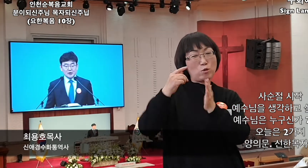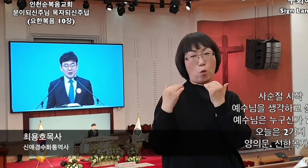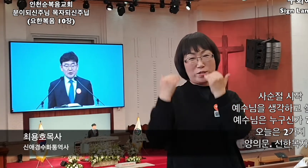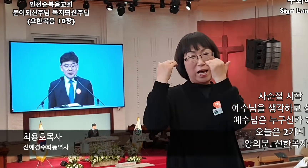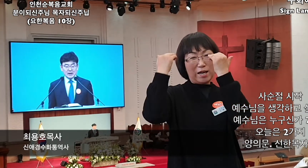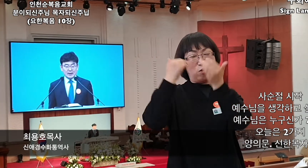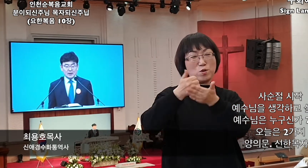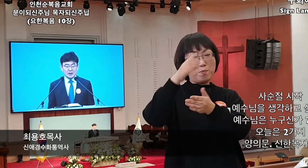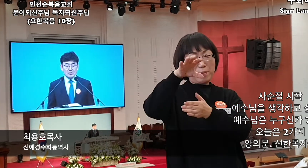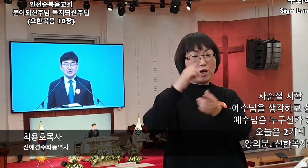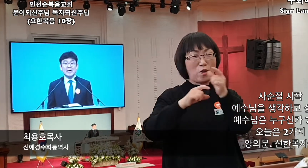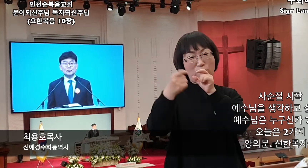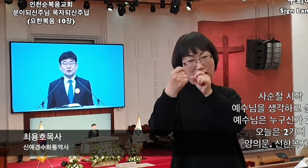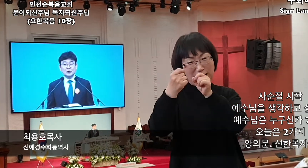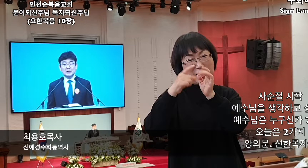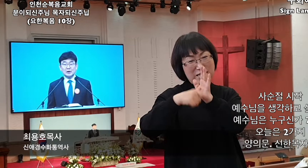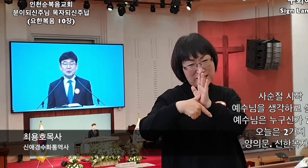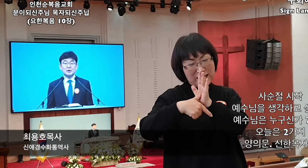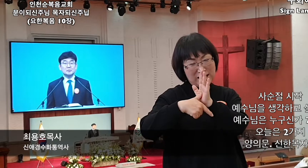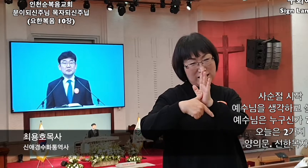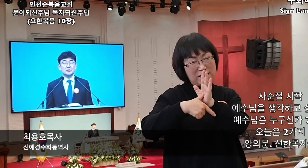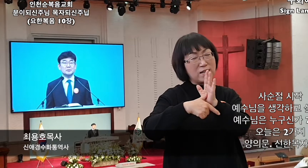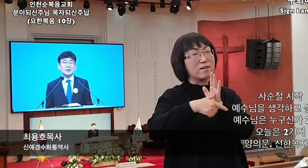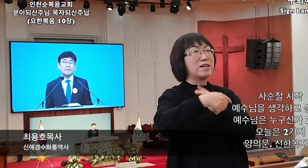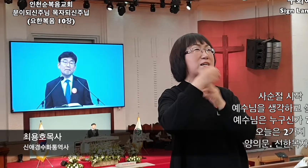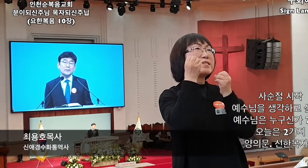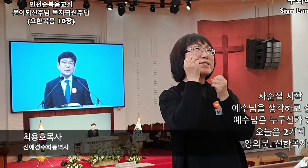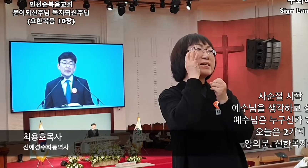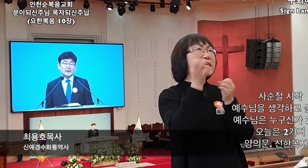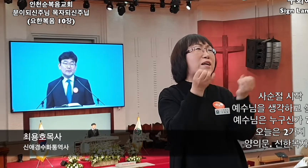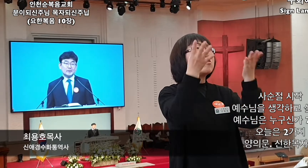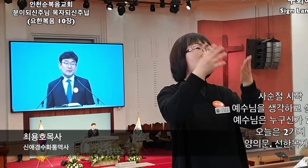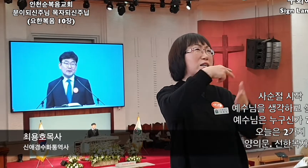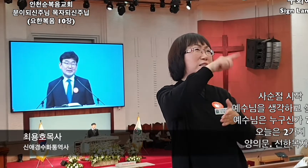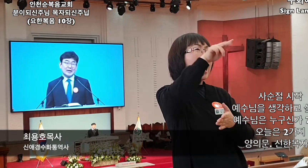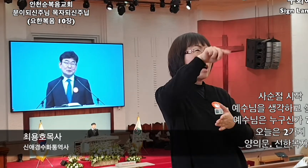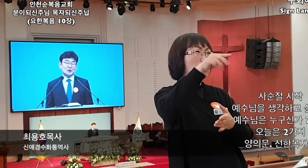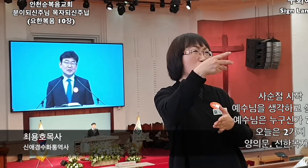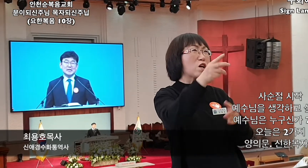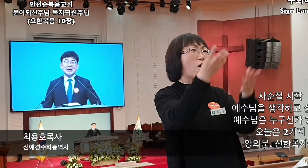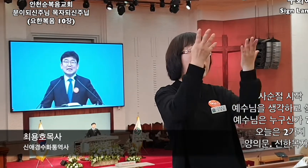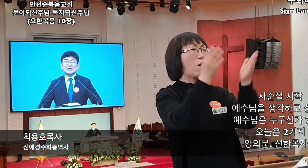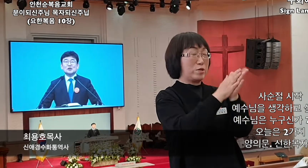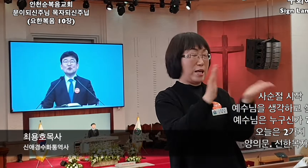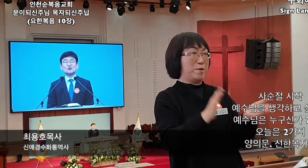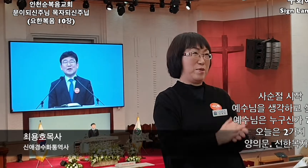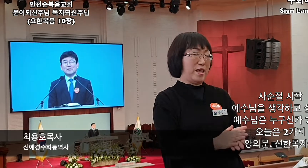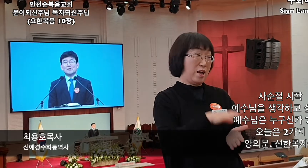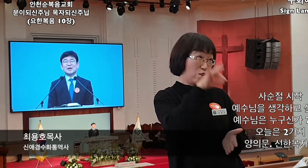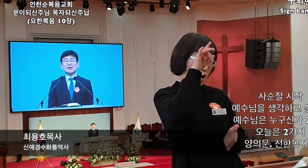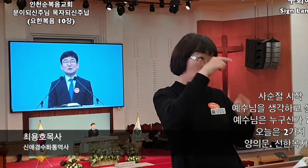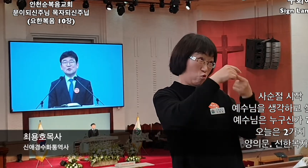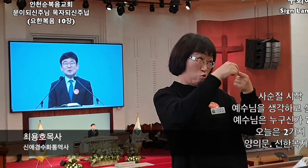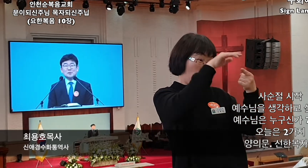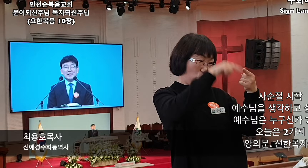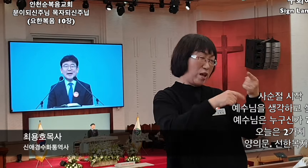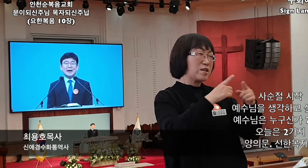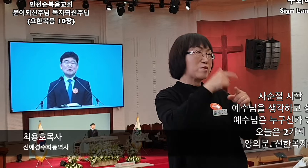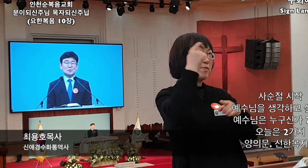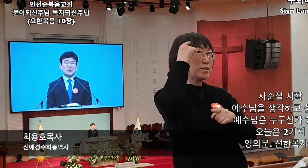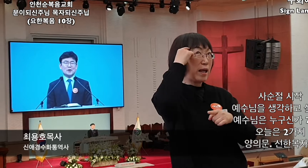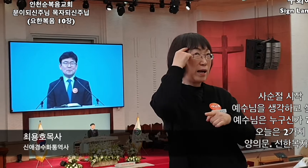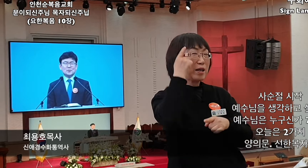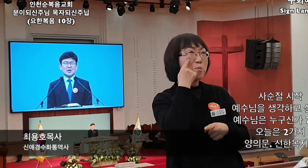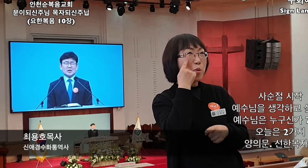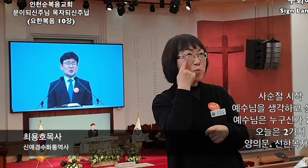있는 그런 시간들을 사순절이라고 이름 붙였습니다. 그래서 사순절이 시작하는 이 첫 주에 우리가 예수님을 좀